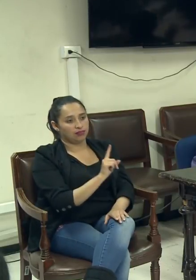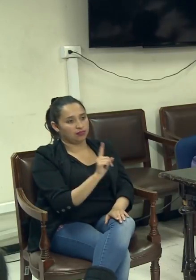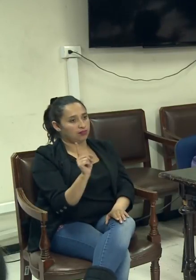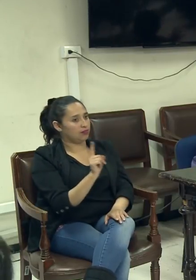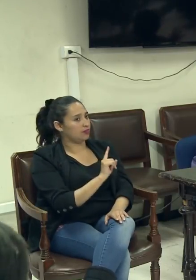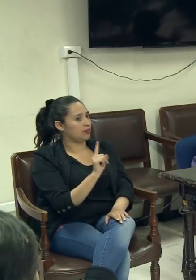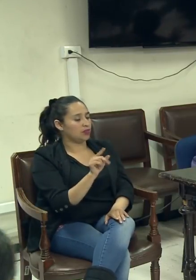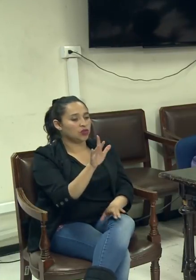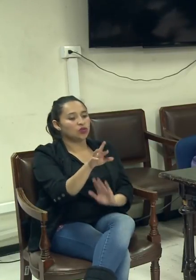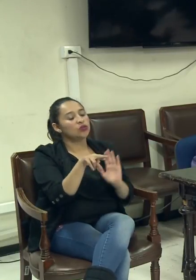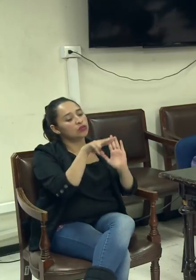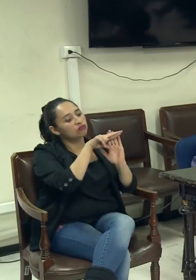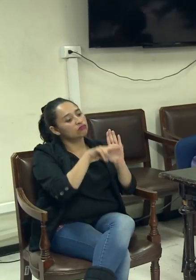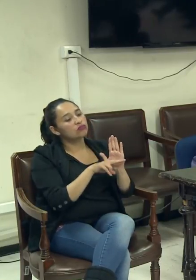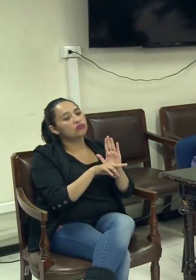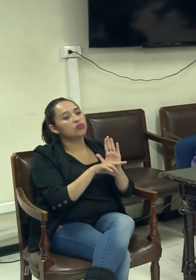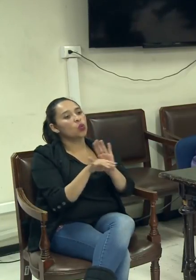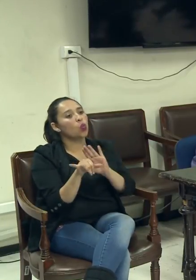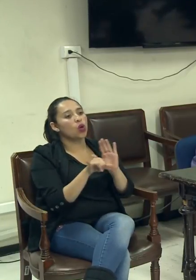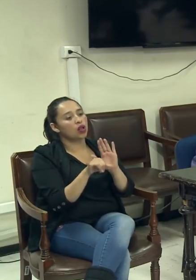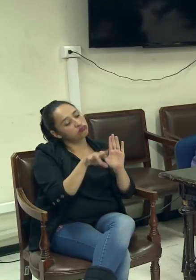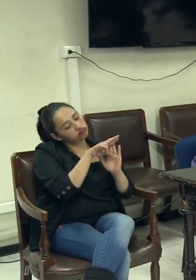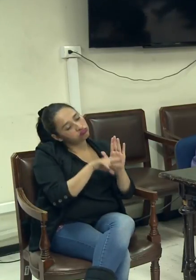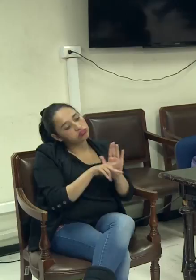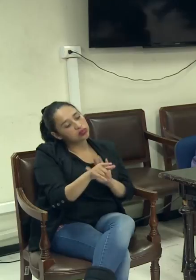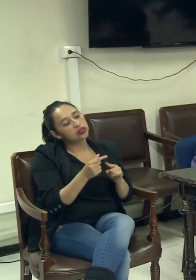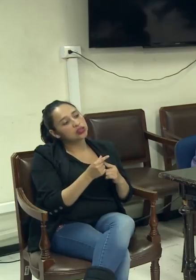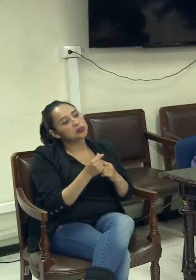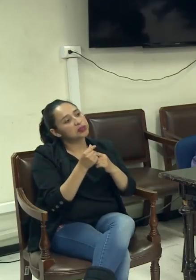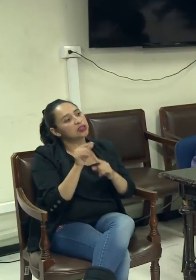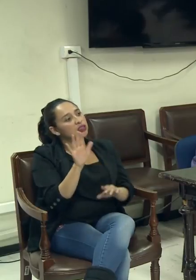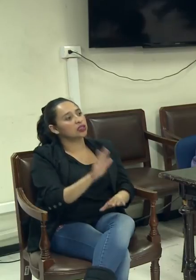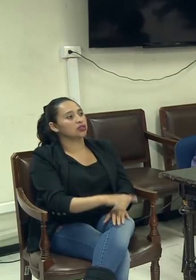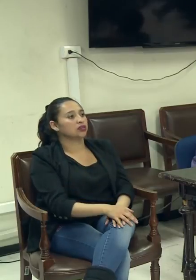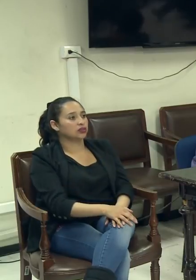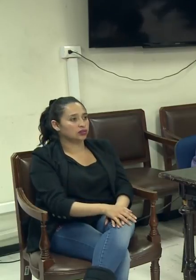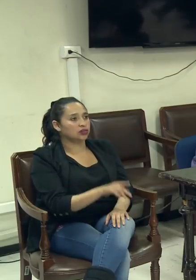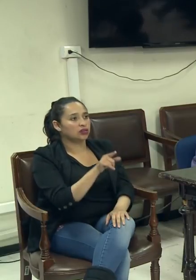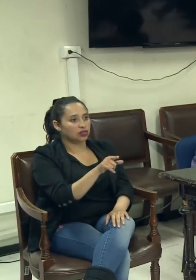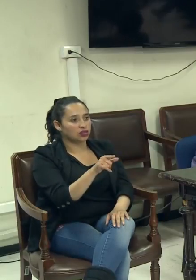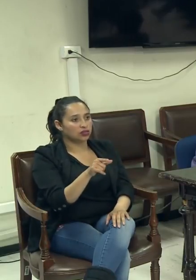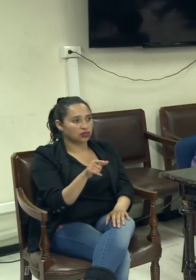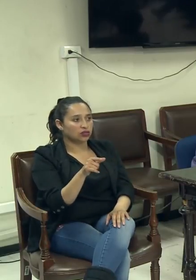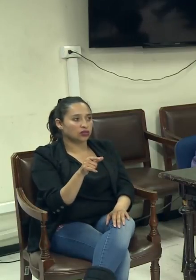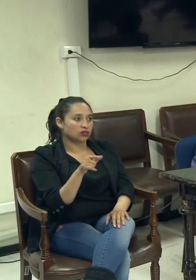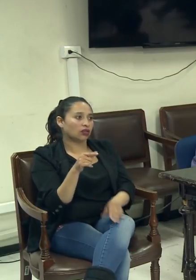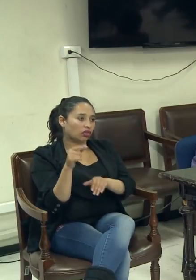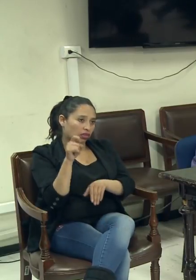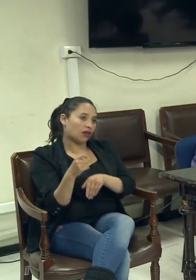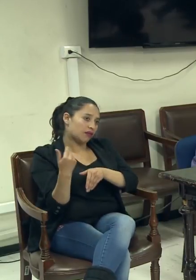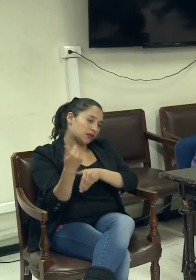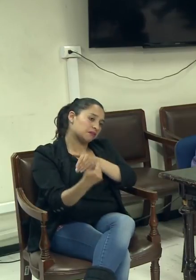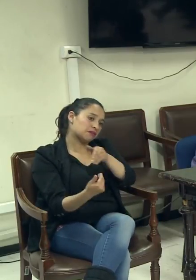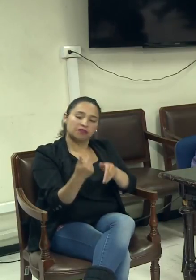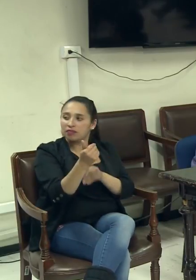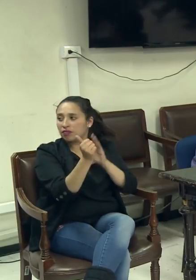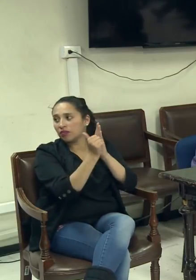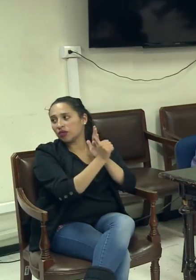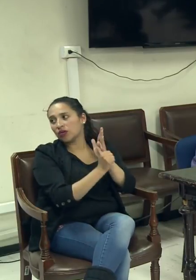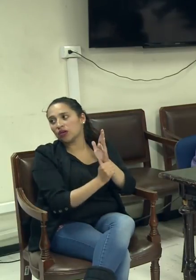tienen sus estatutos especiales, ¿verdad? A pesar de que deben de seguir ciertos programas que